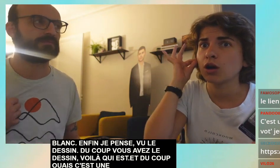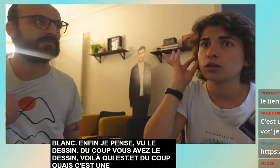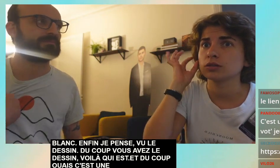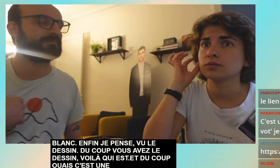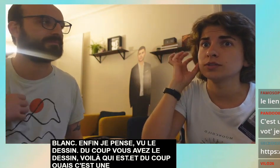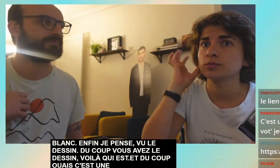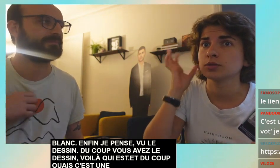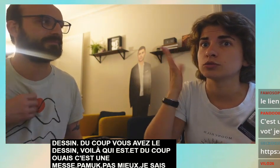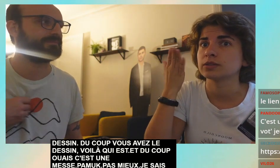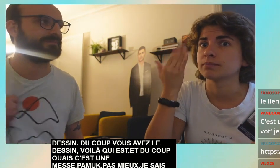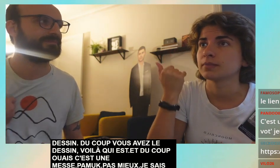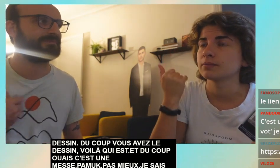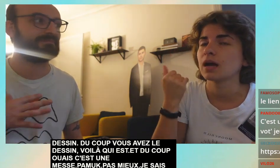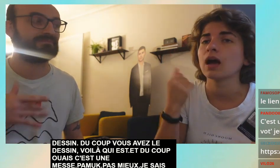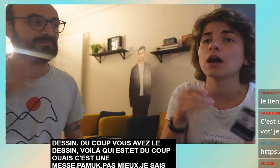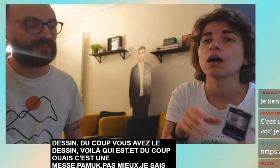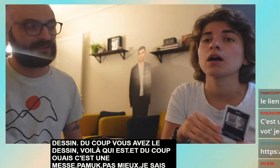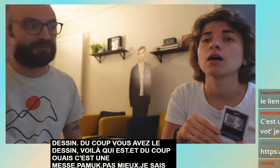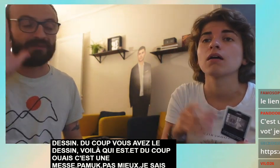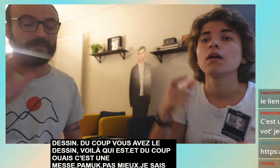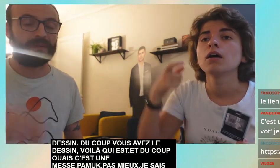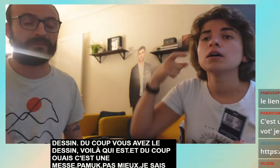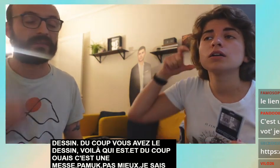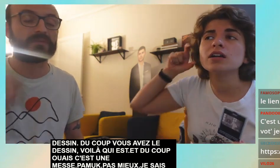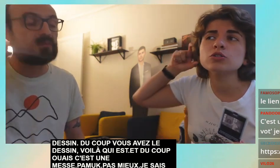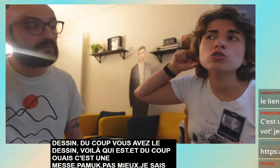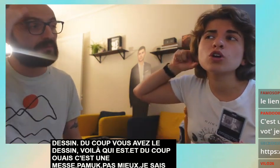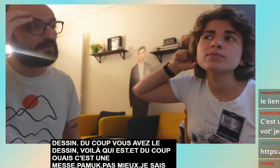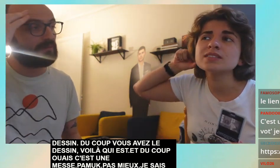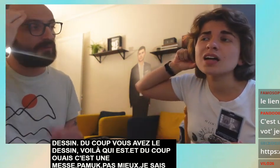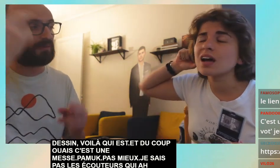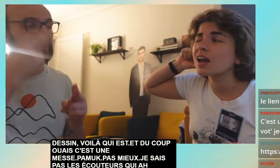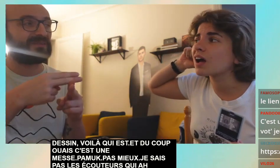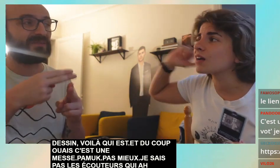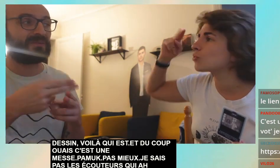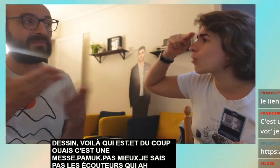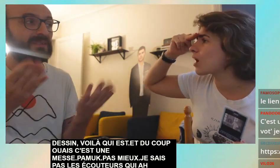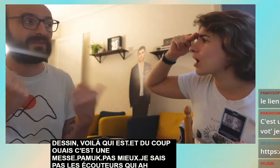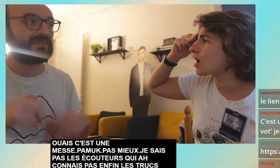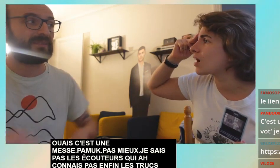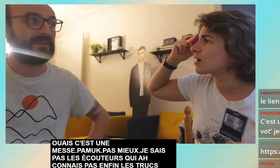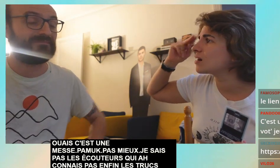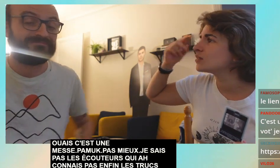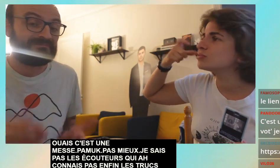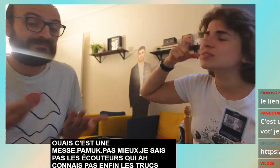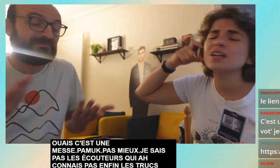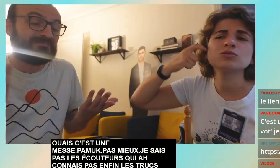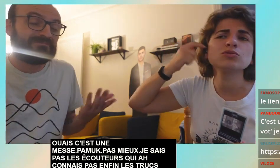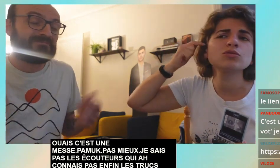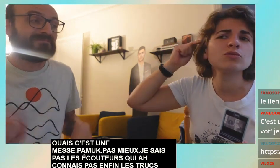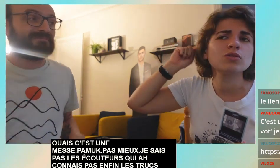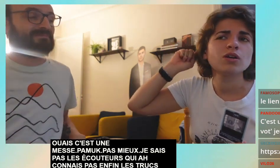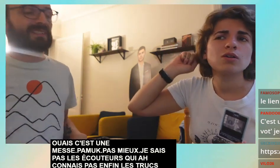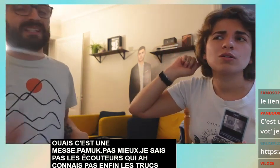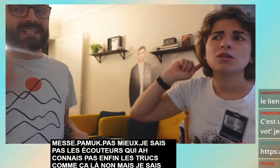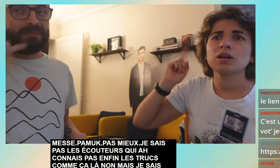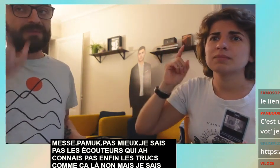écouteurs qui vibrent, je te même. Je les connais pas. Enfin, les trucs comme ça, connais là. de nom, mais je sais pas. Tu sais, les trucs. J'en ai jamais mais vu,